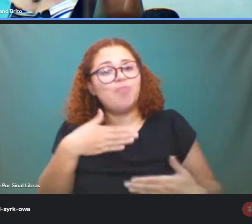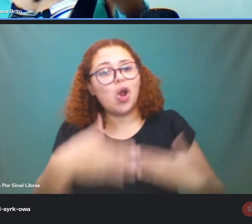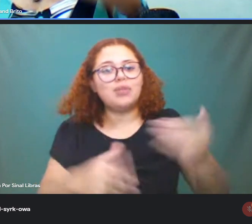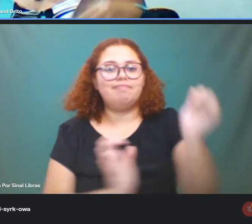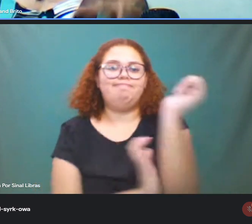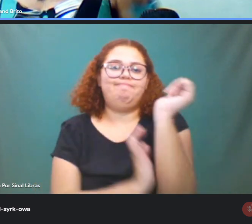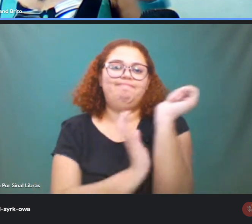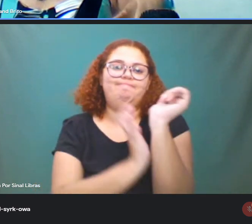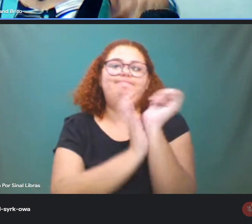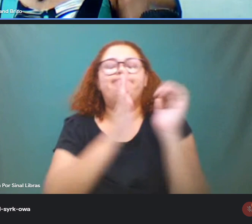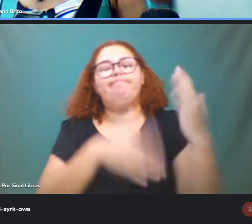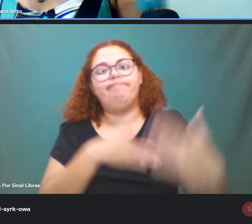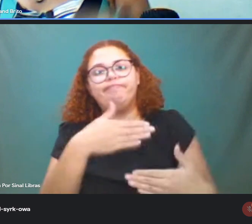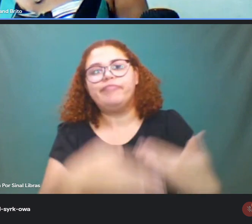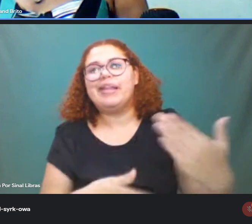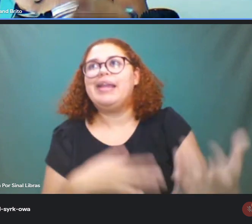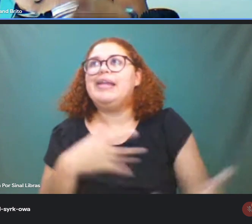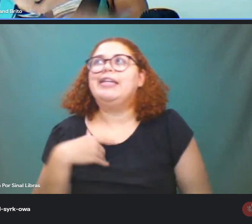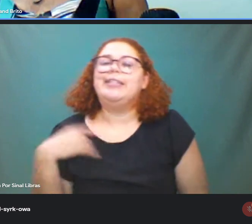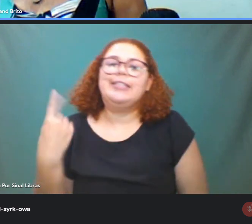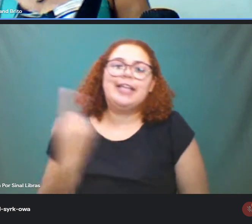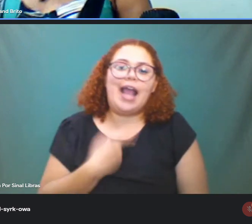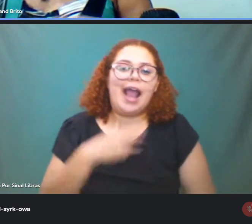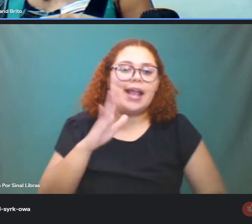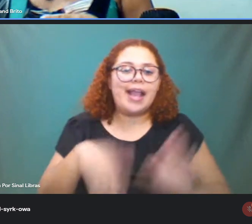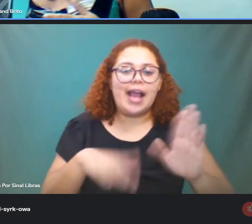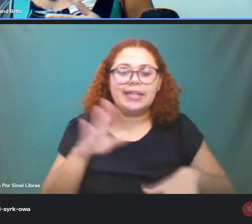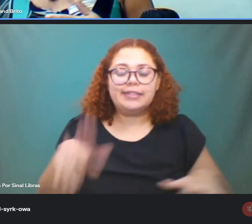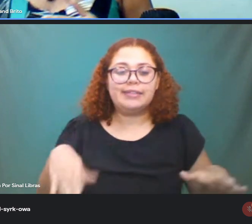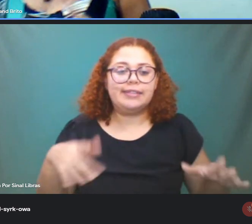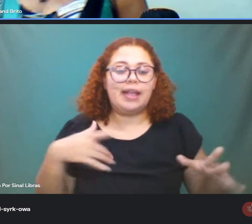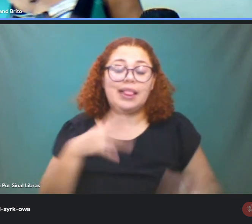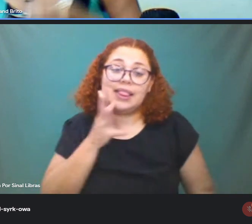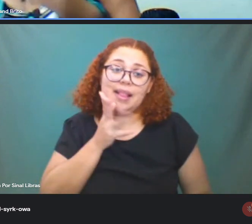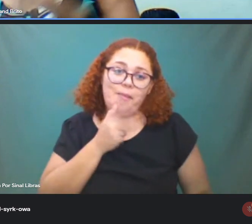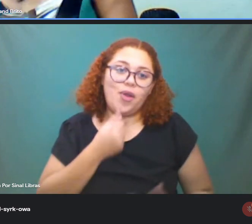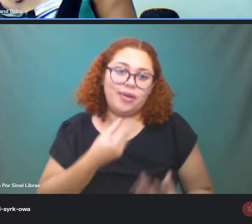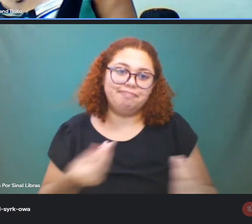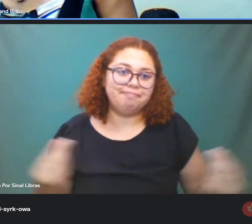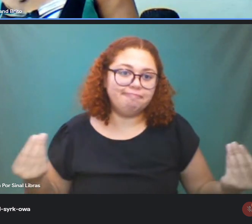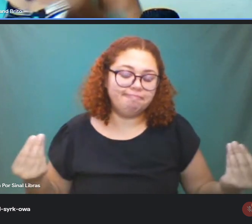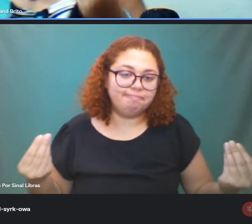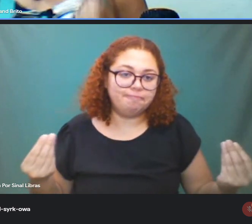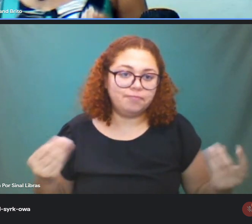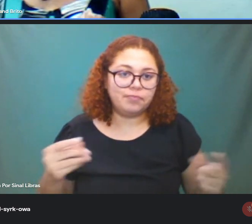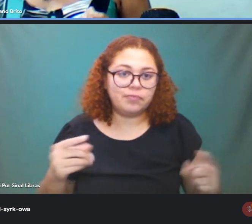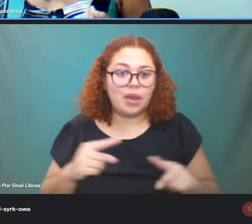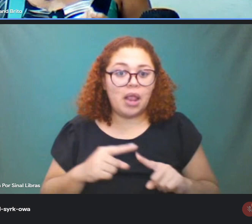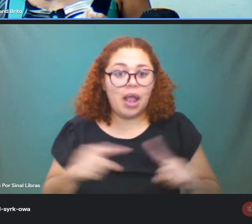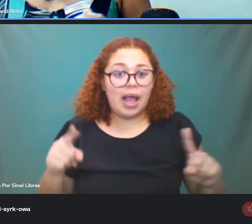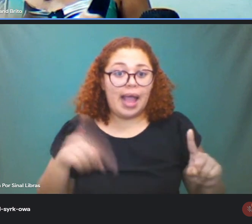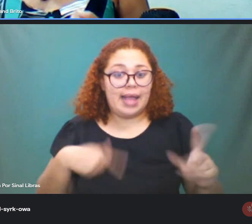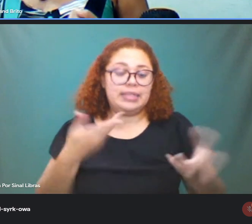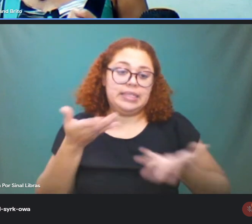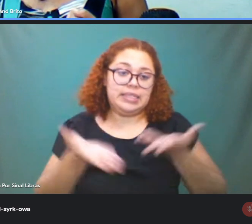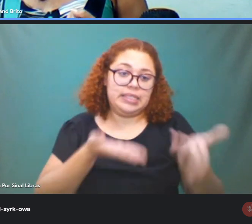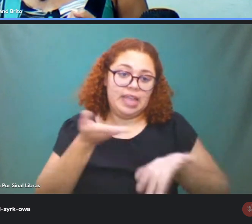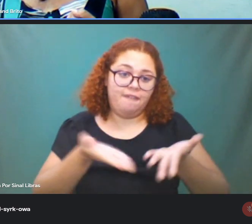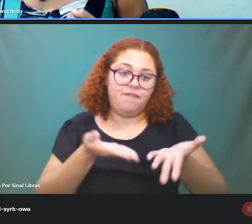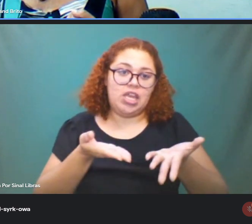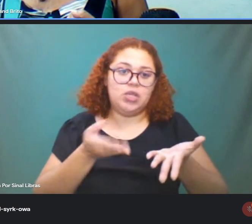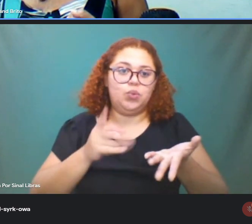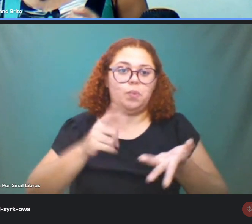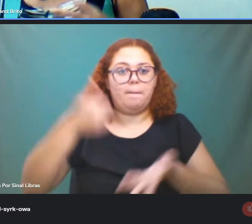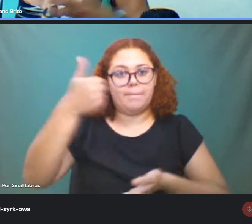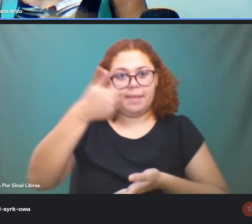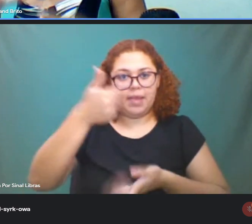E ainda assim, tem hora que as instituições vão ficando abarrotadas e demora muito. Isso é quando a gente presta um serviço e vai receber o pagamento